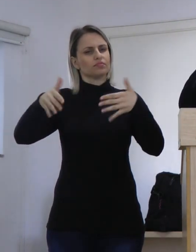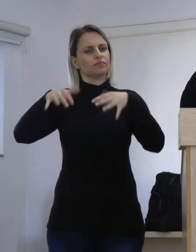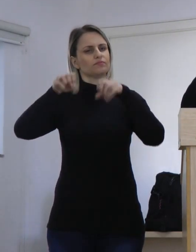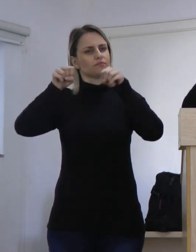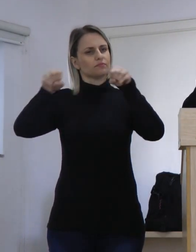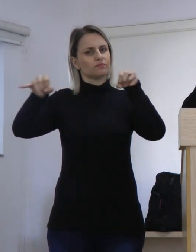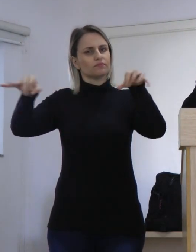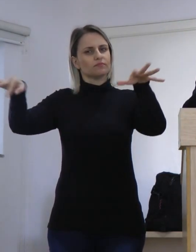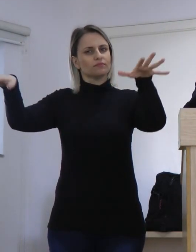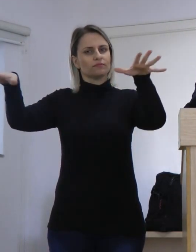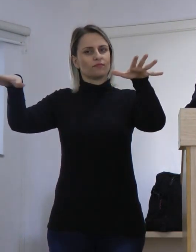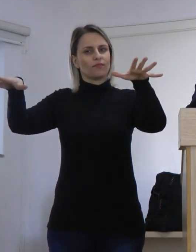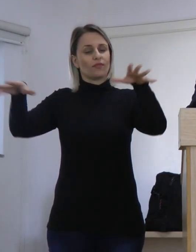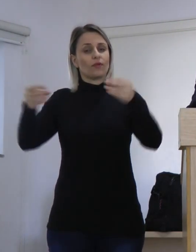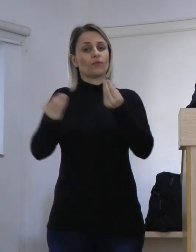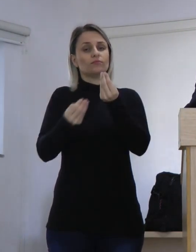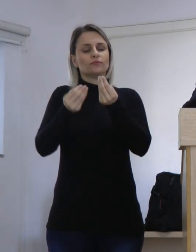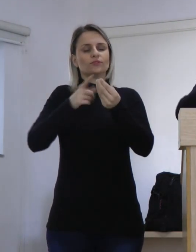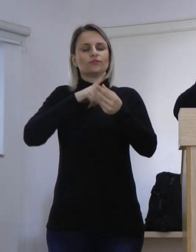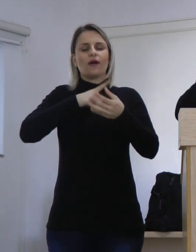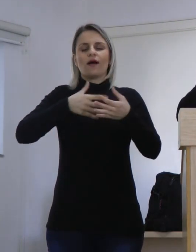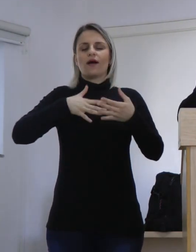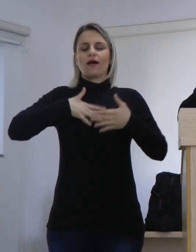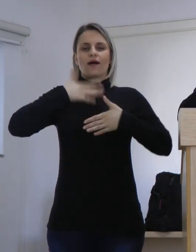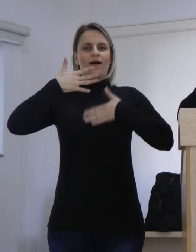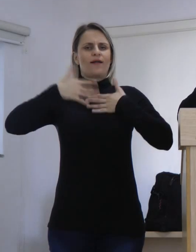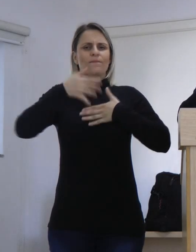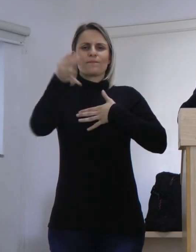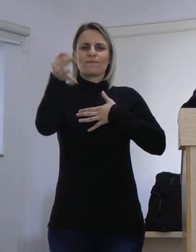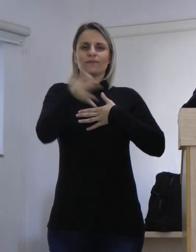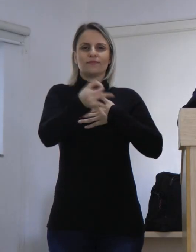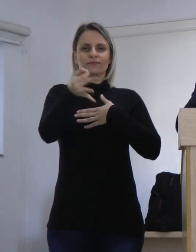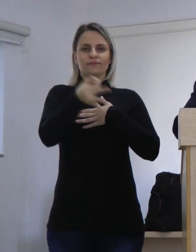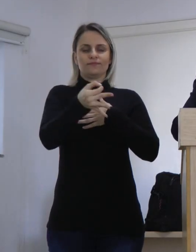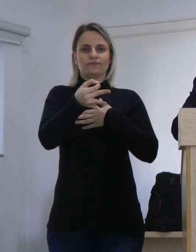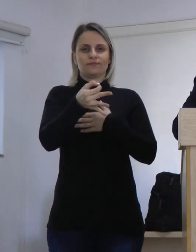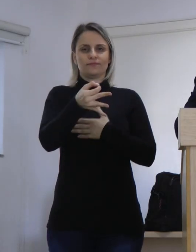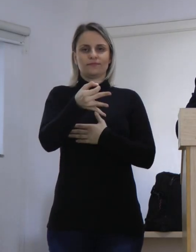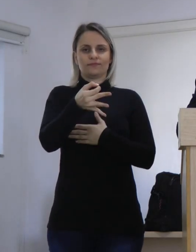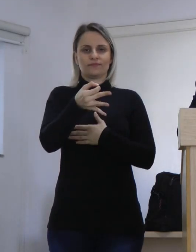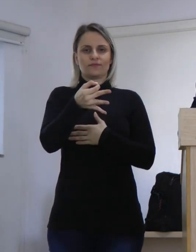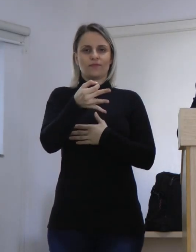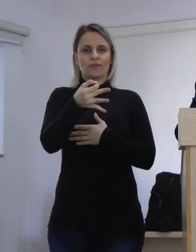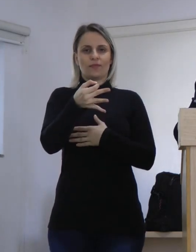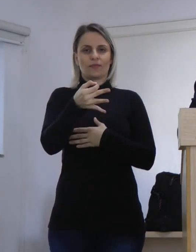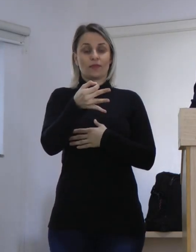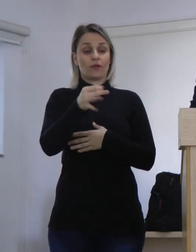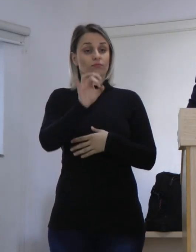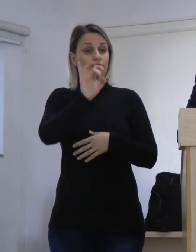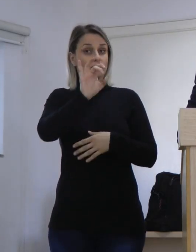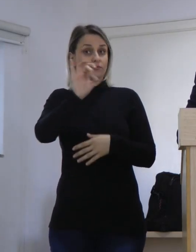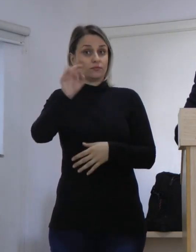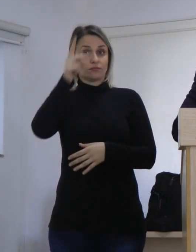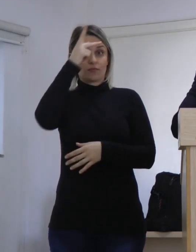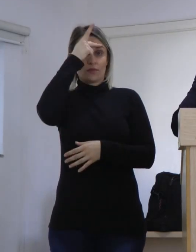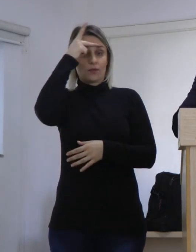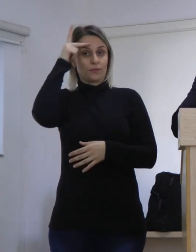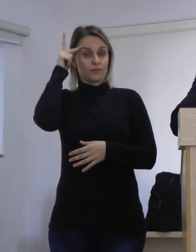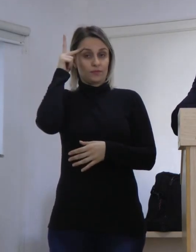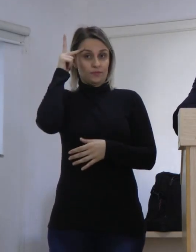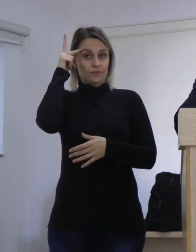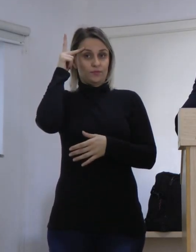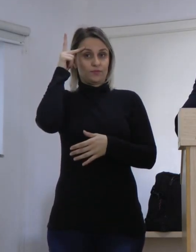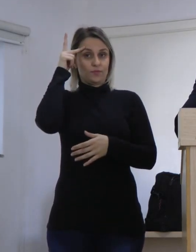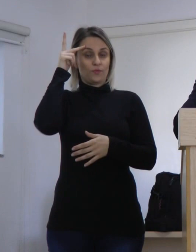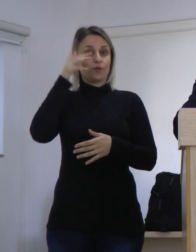clima da alegria perfeita. Cada criatura que registra as notas consoladoras do Evangelho começa